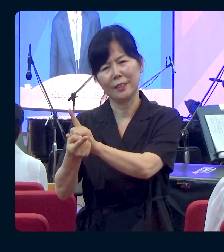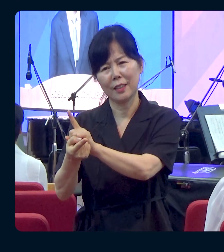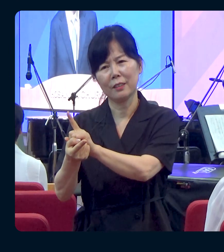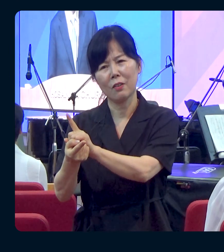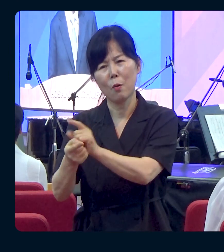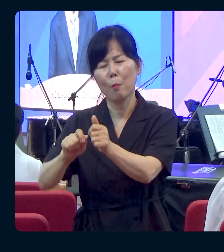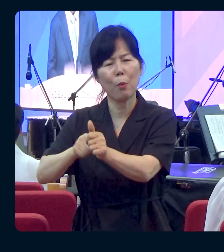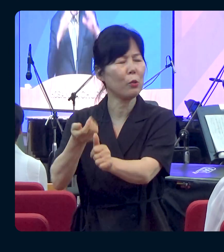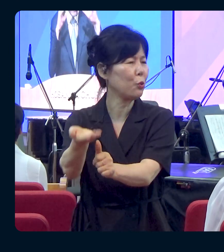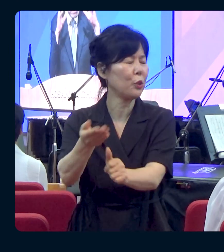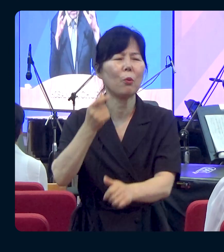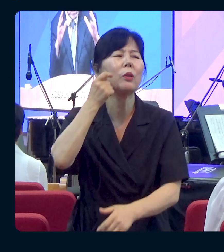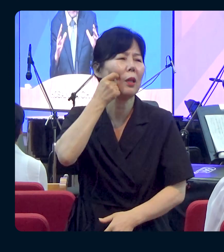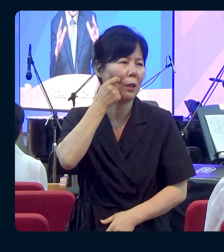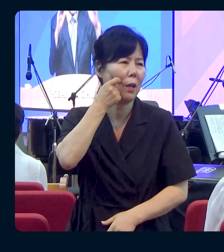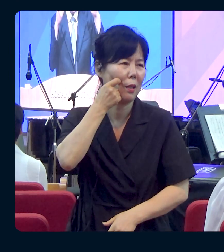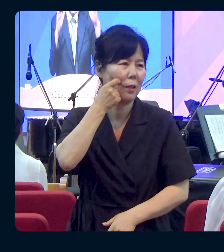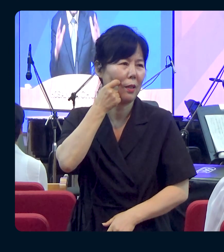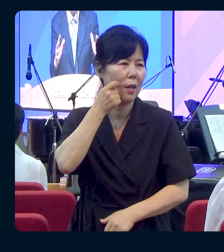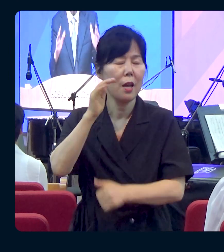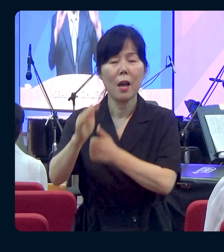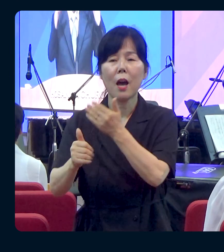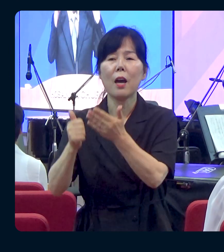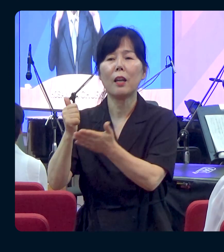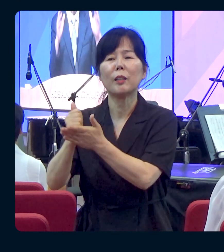내가 하나님을 대신하리이까.